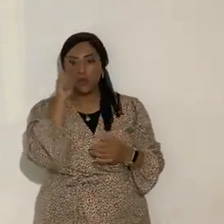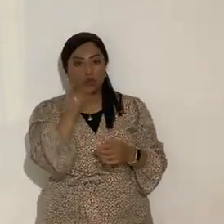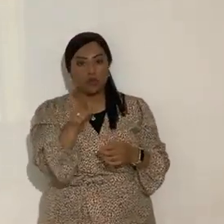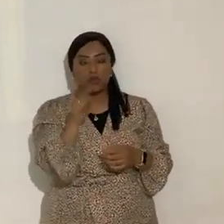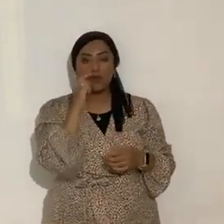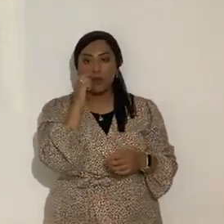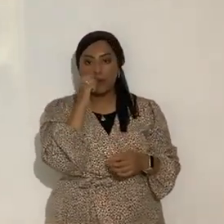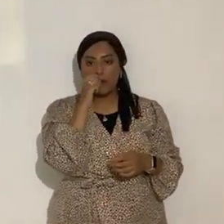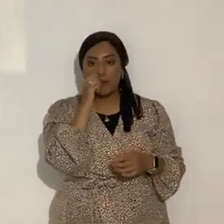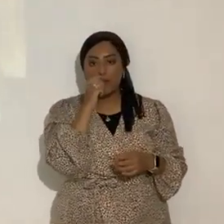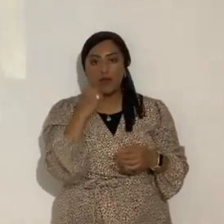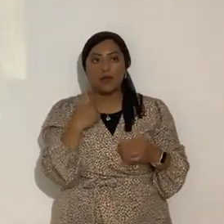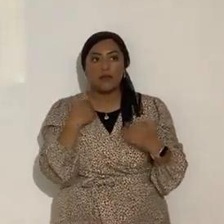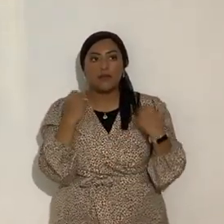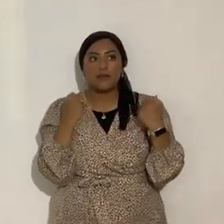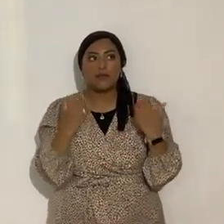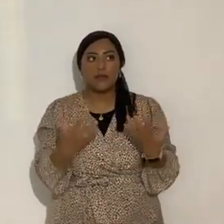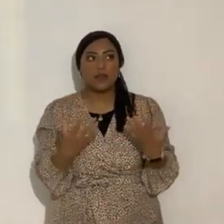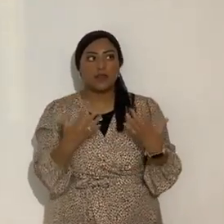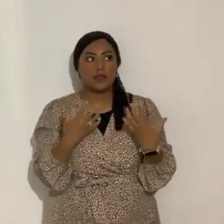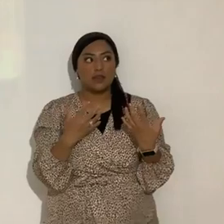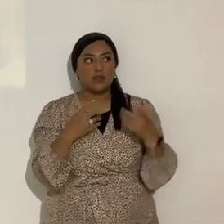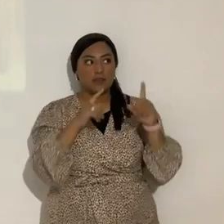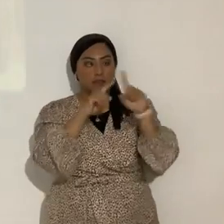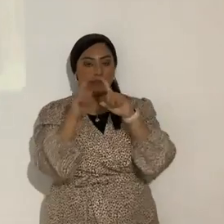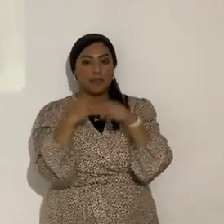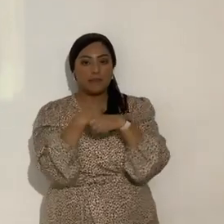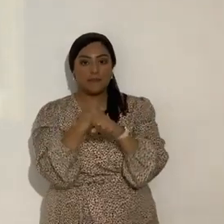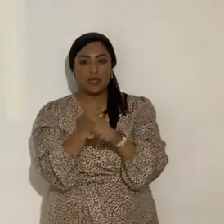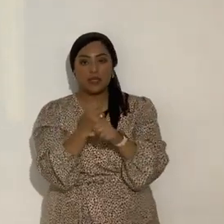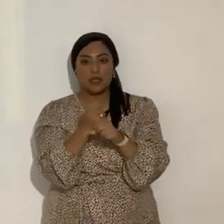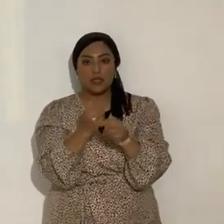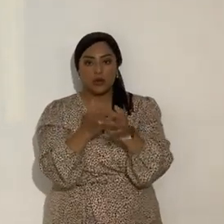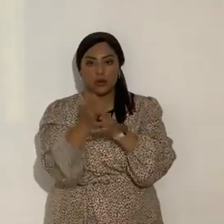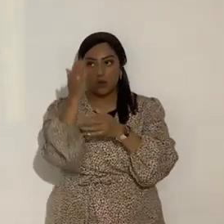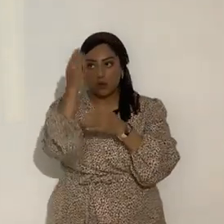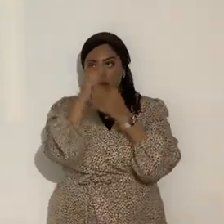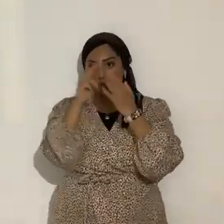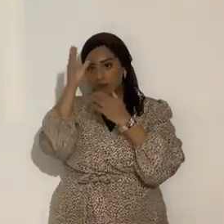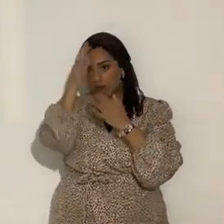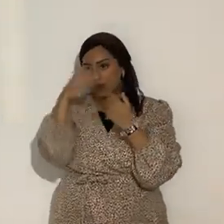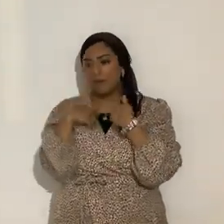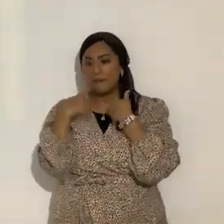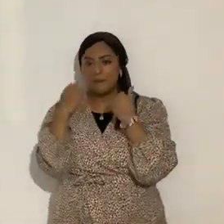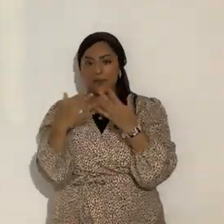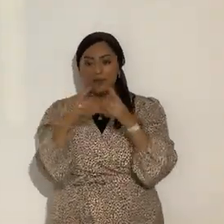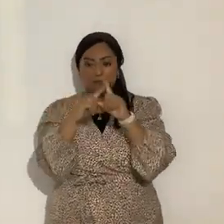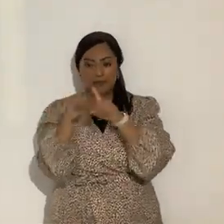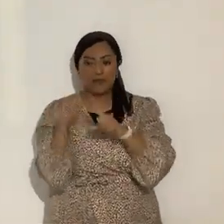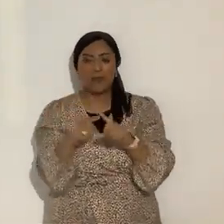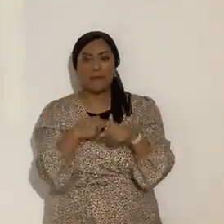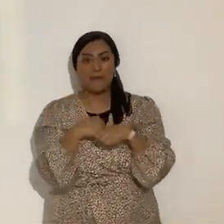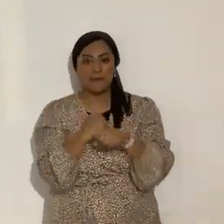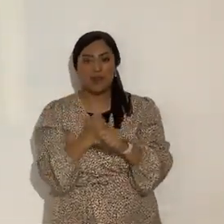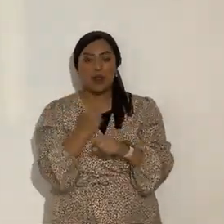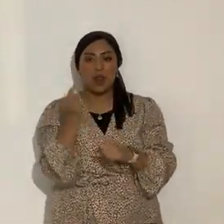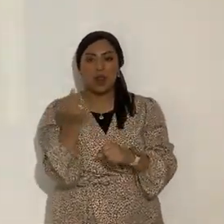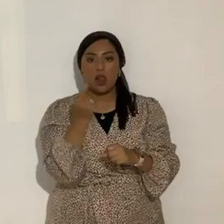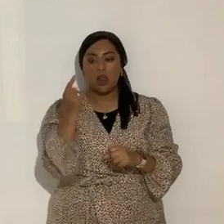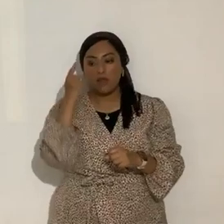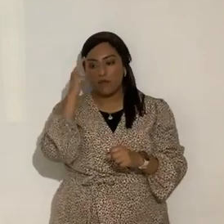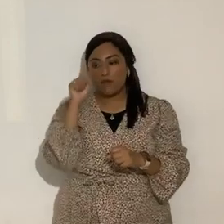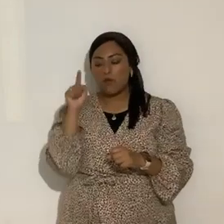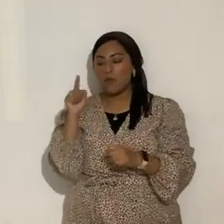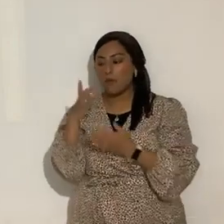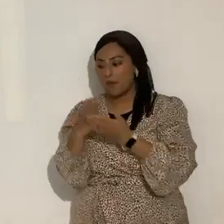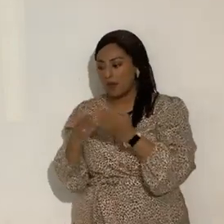A ver, hay muchas cosas creadas, todo más bien es creado por el Eterno, pero hay muchas cosas creadas nada más para X